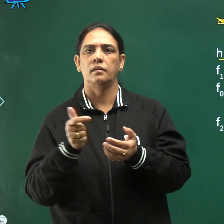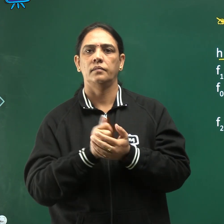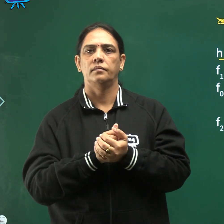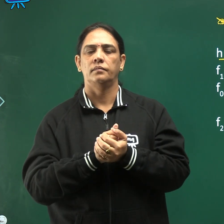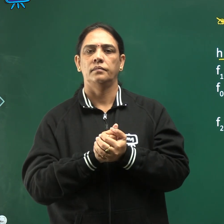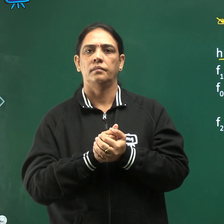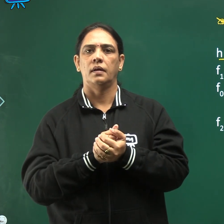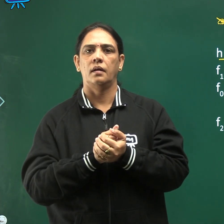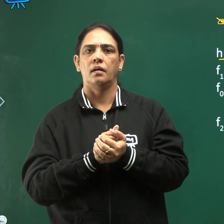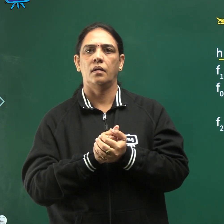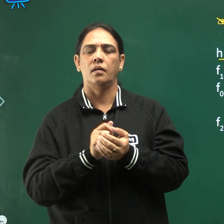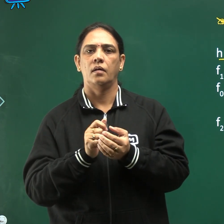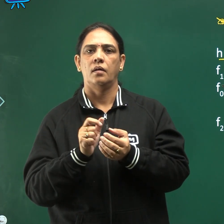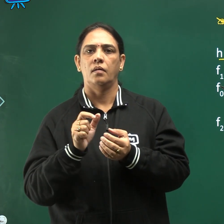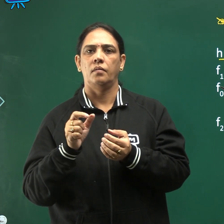माप,